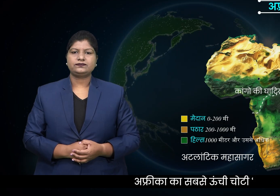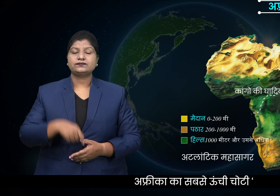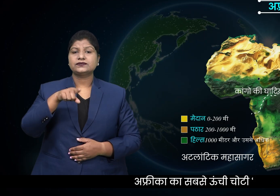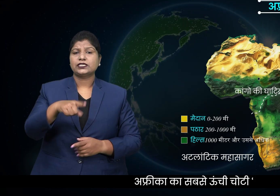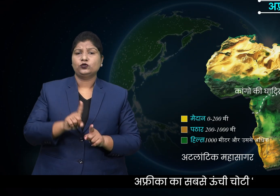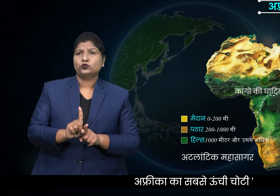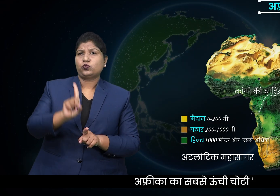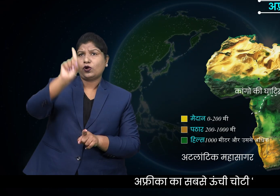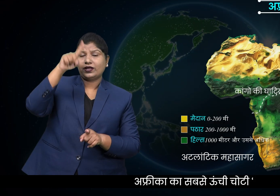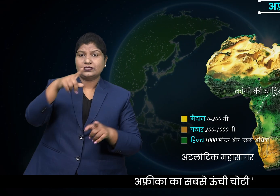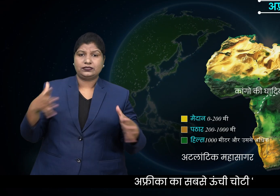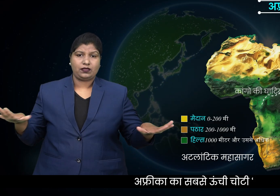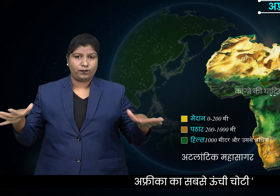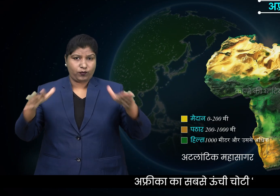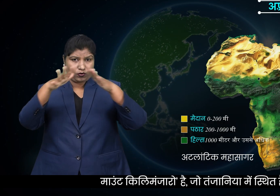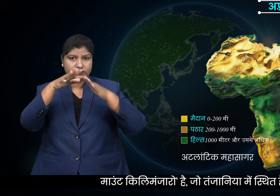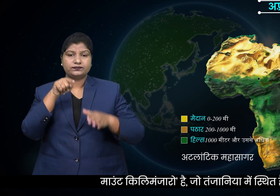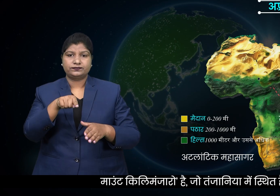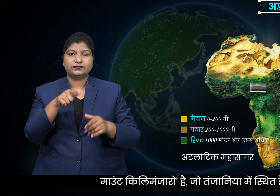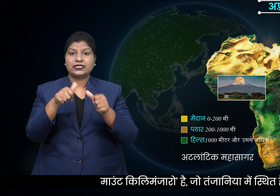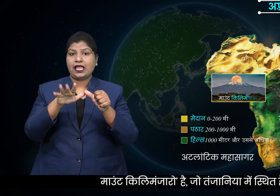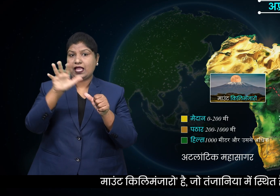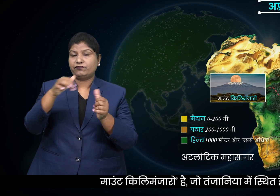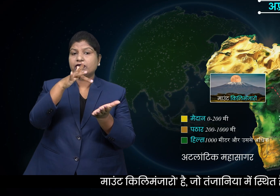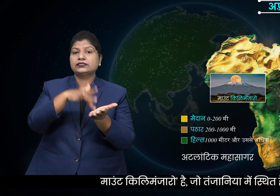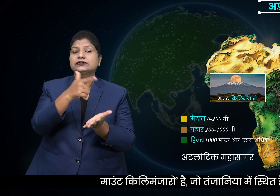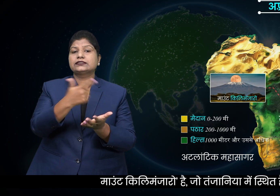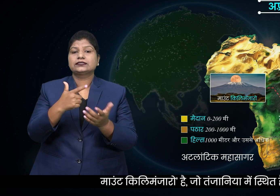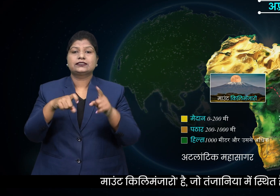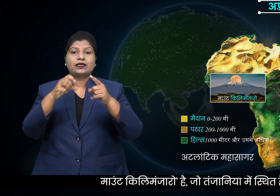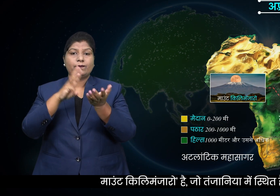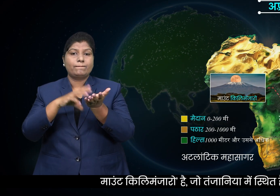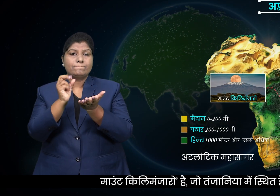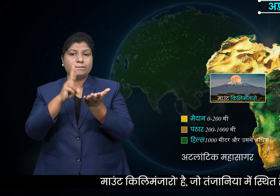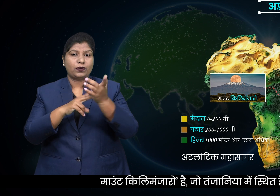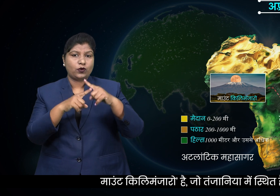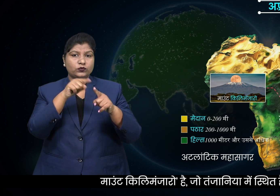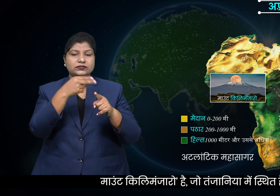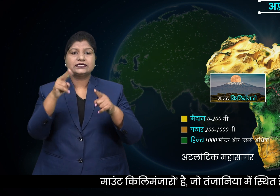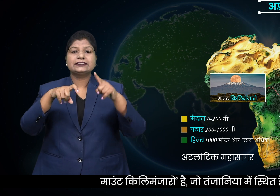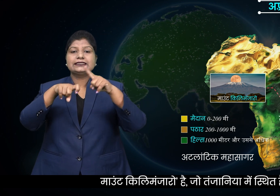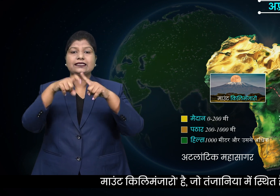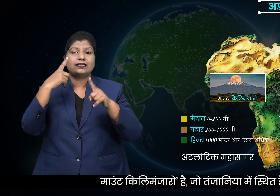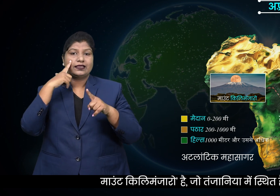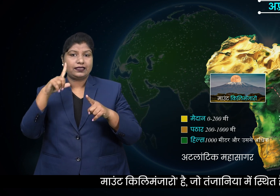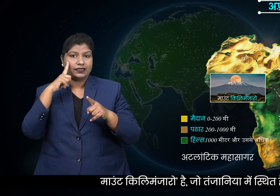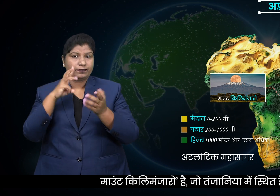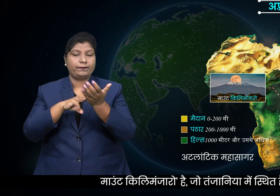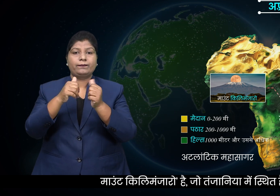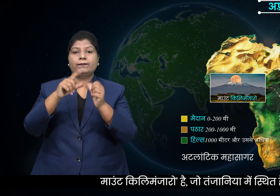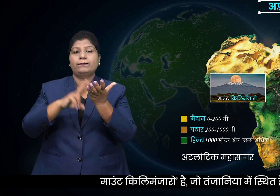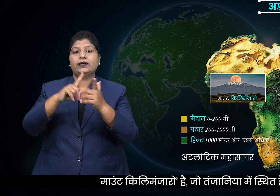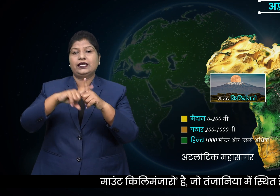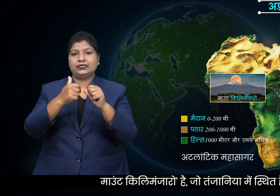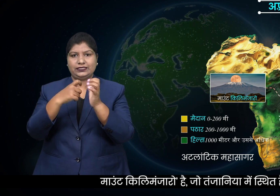अफ्रीका का सबसे ऊंची चोटी माउंट किलिमंजारो है, जो तंजानिया में स्थित है।